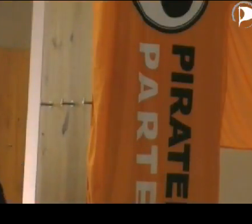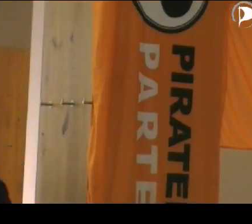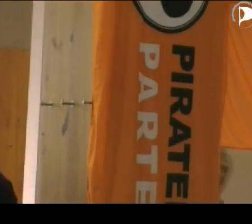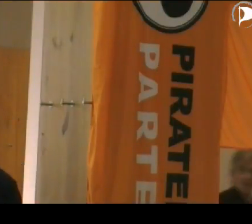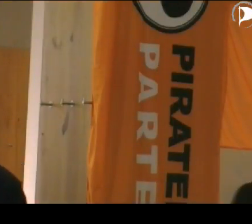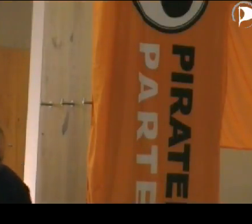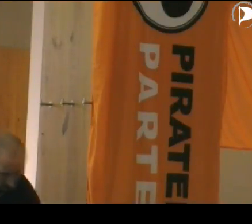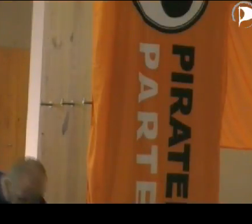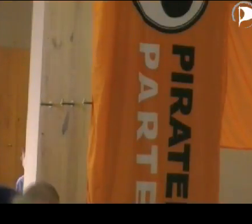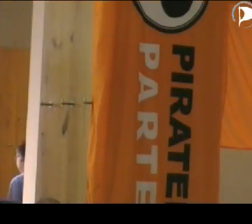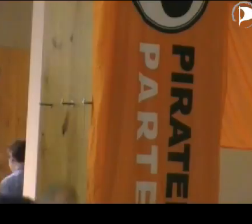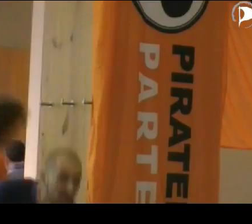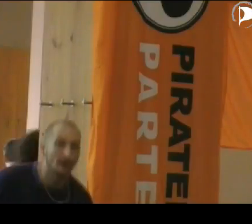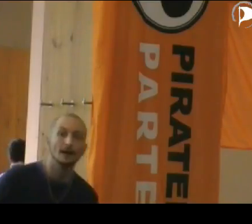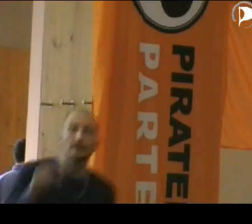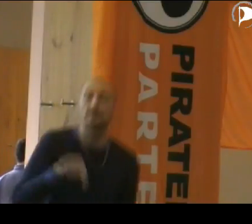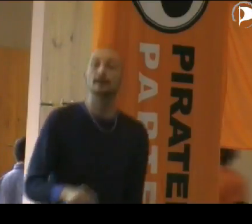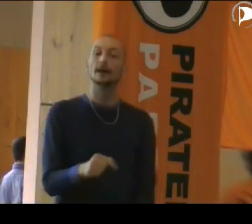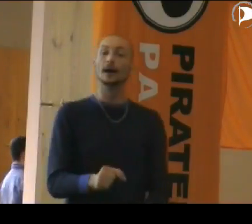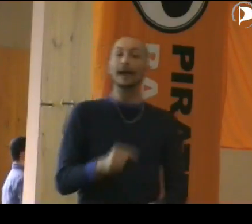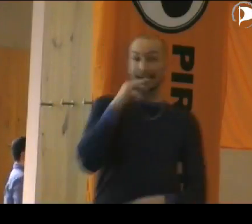auch staatlichen stuttgart